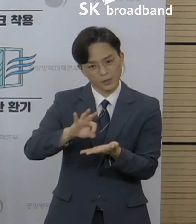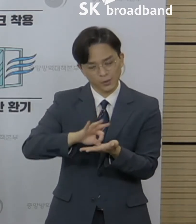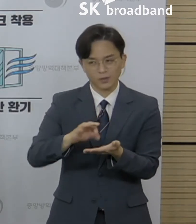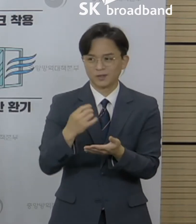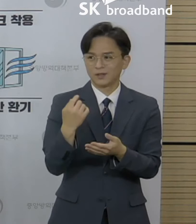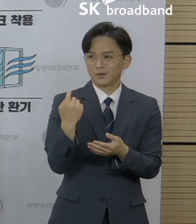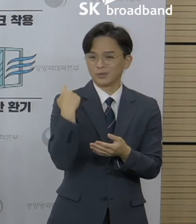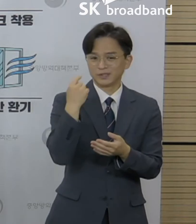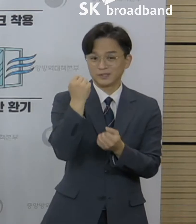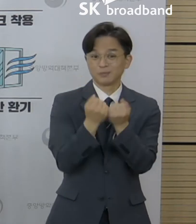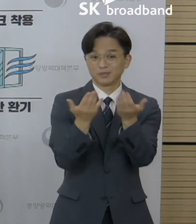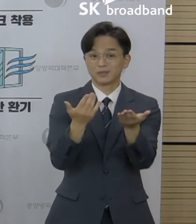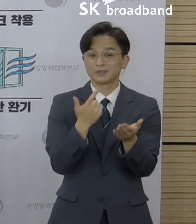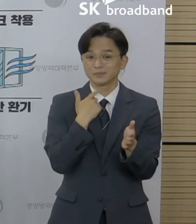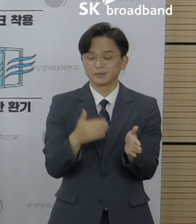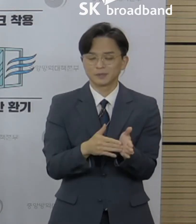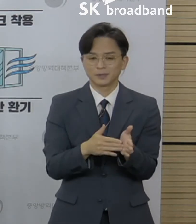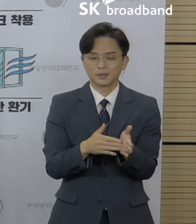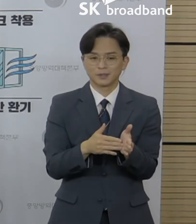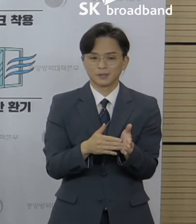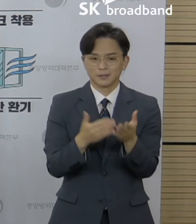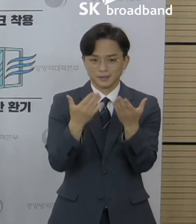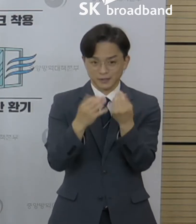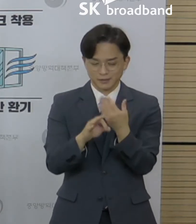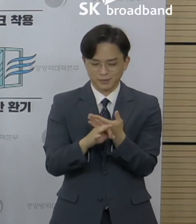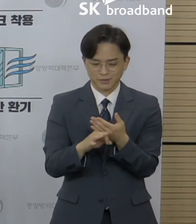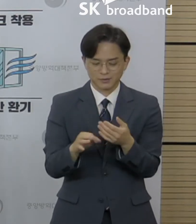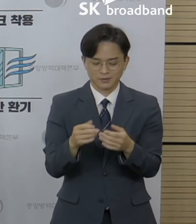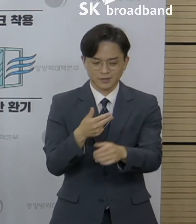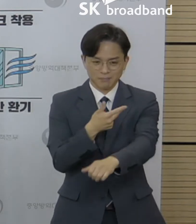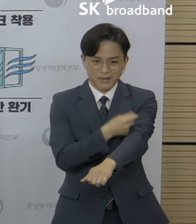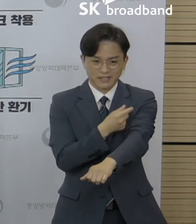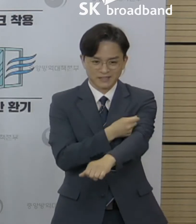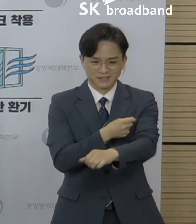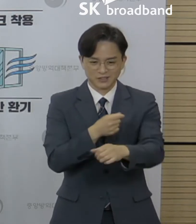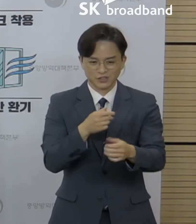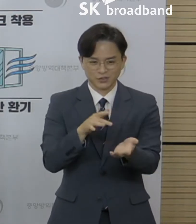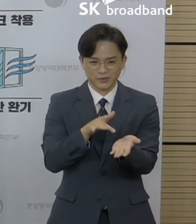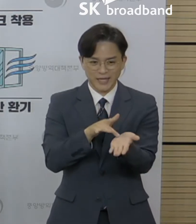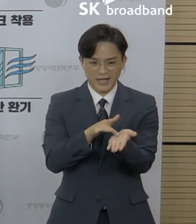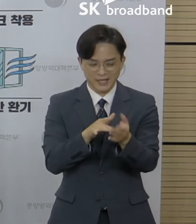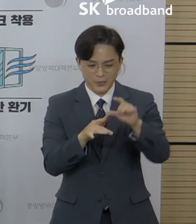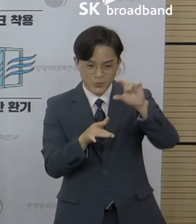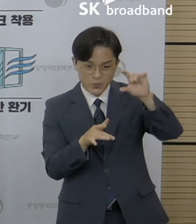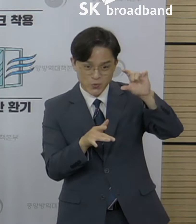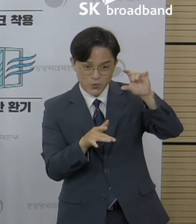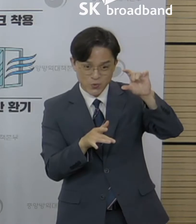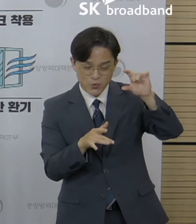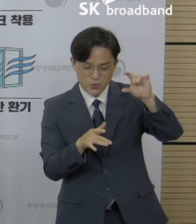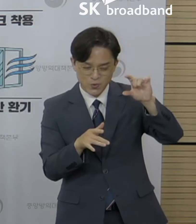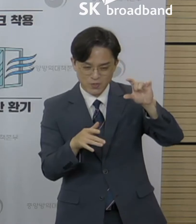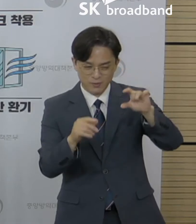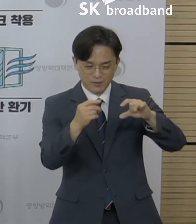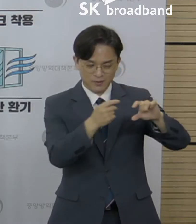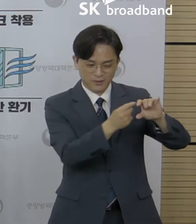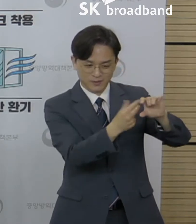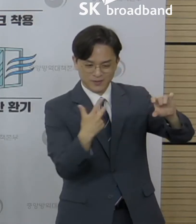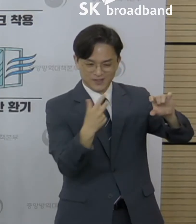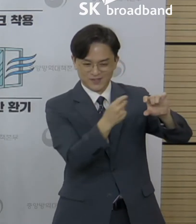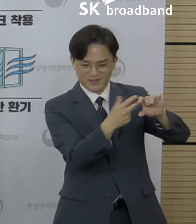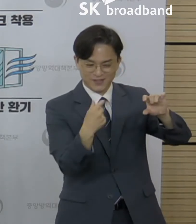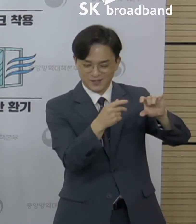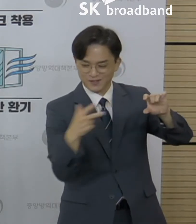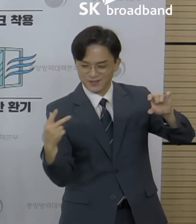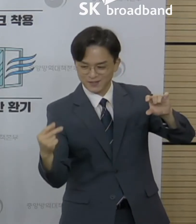이제 의료기관이 마지막 바이아를 개봉한 후에 불가피하게 이제 당일 그 접종이 어려운 잔여량이 생기는 경우는 이제 우선